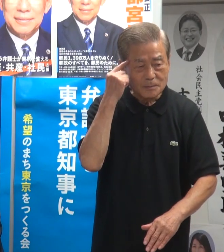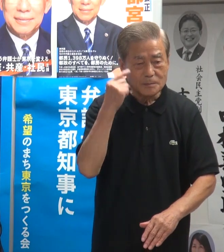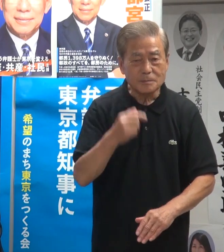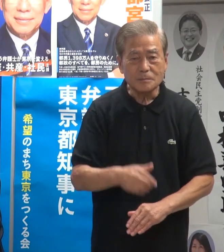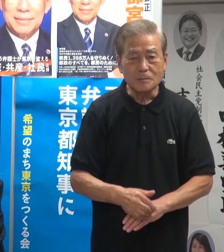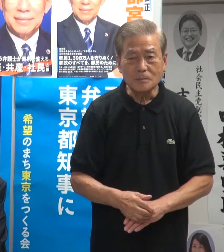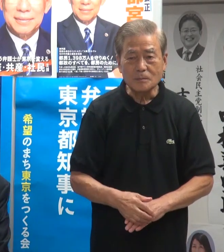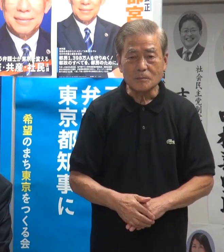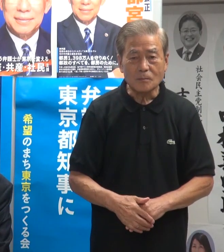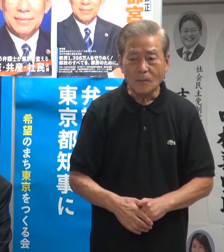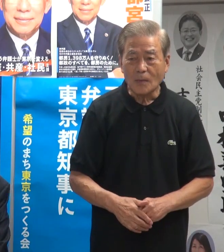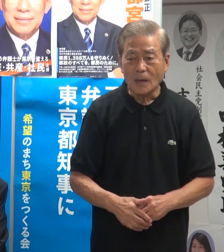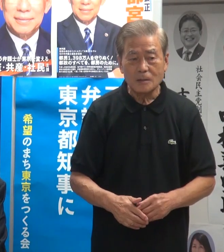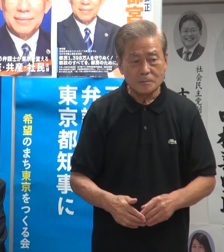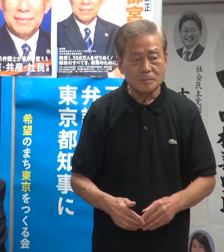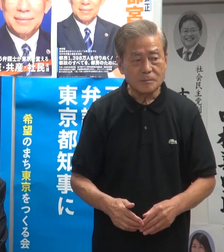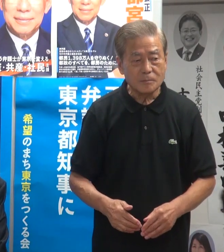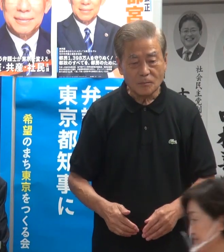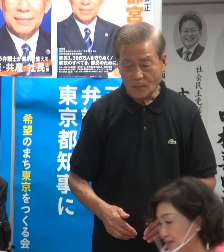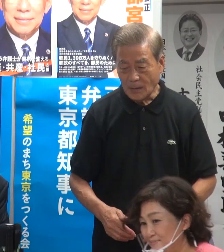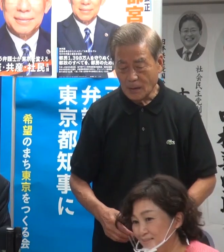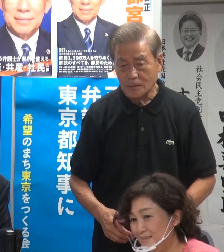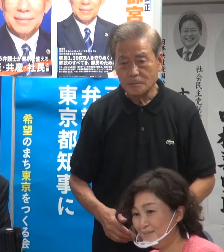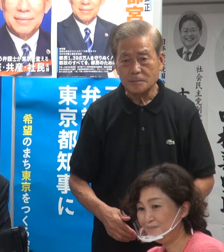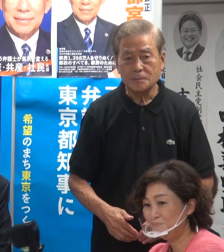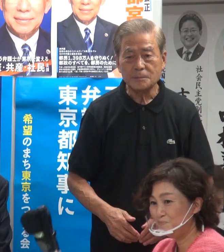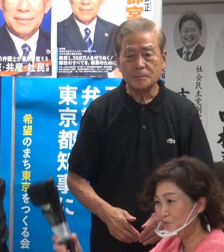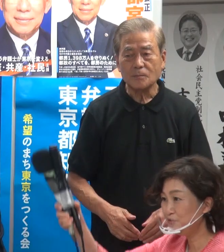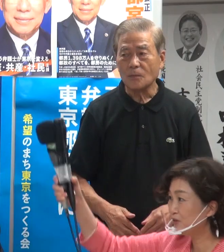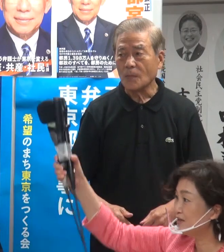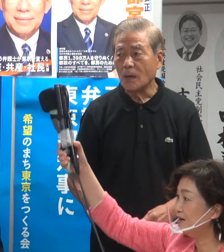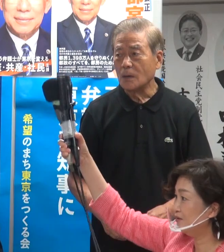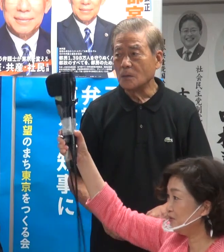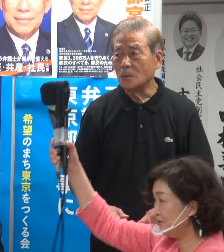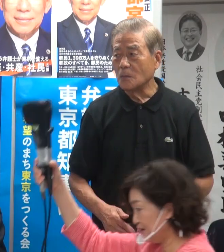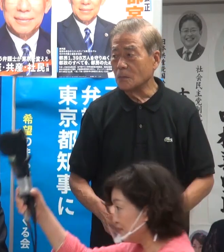ご質問いただいてよろしいですか。 はい、ありがとうございます。